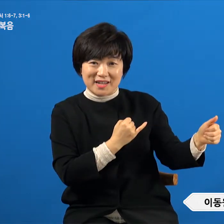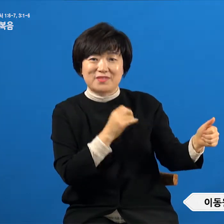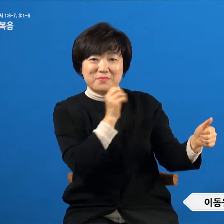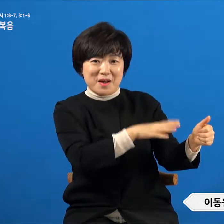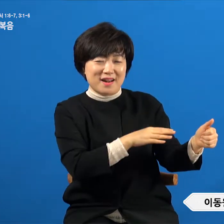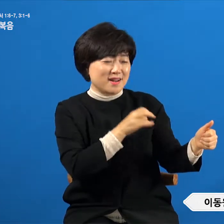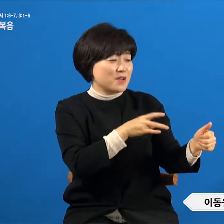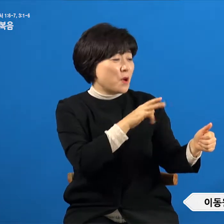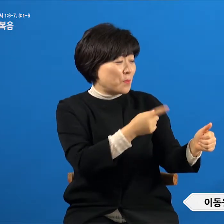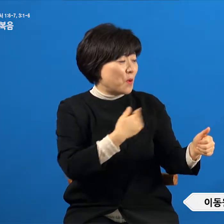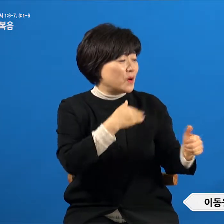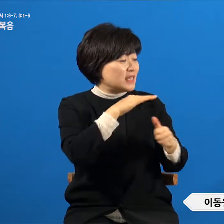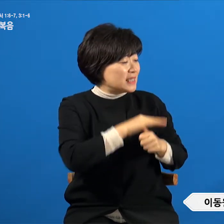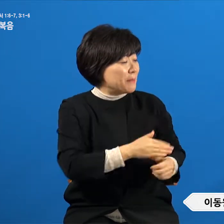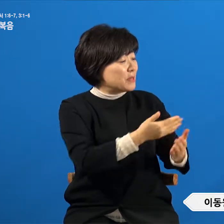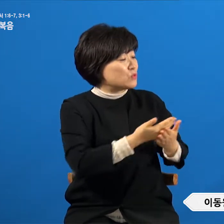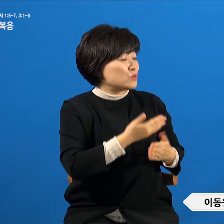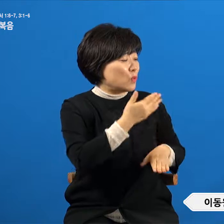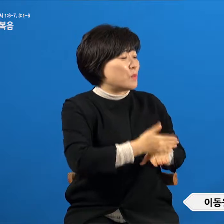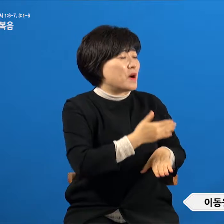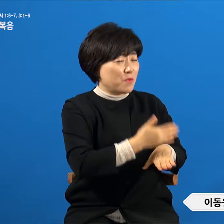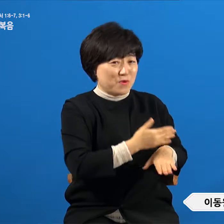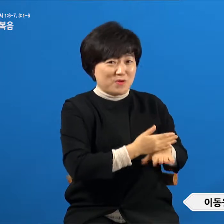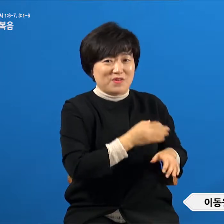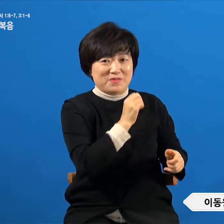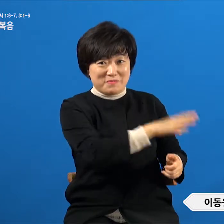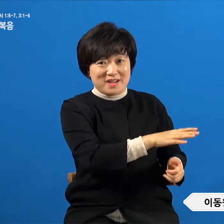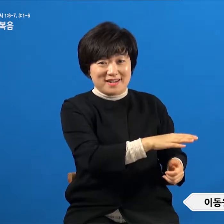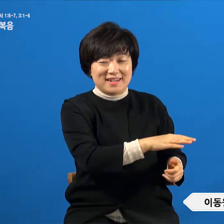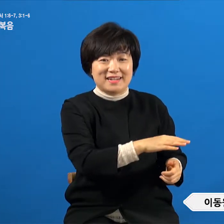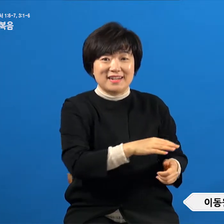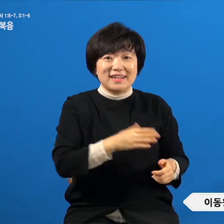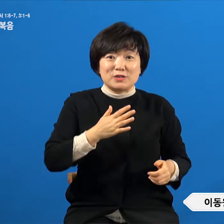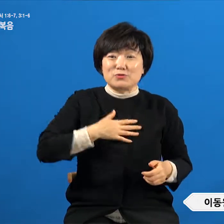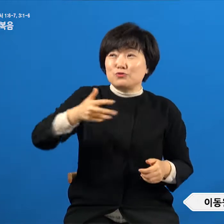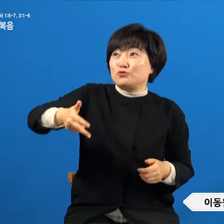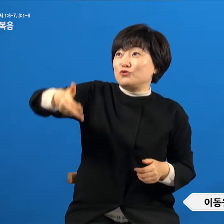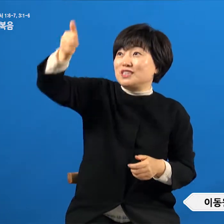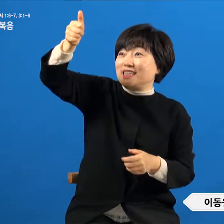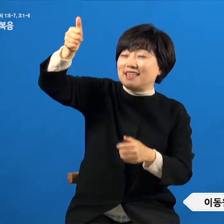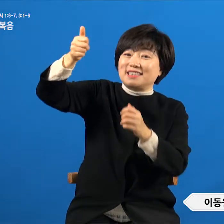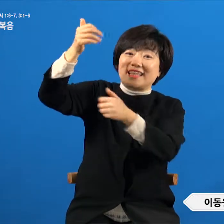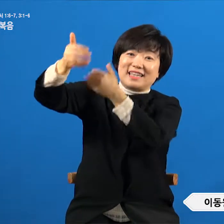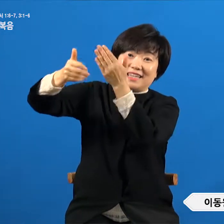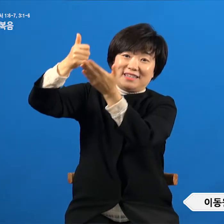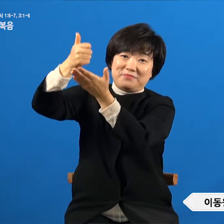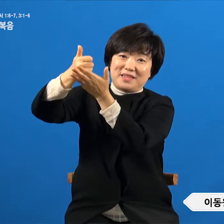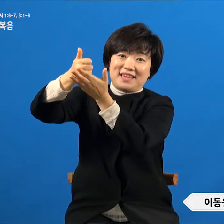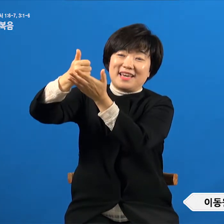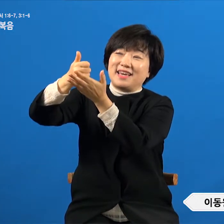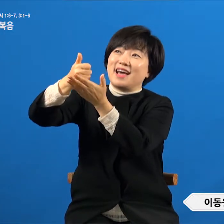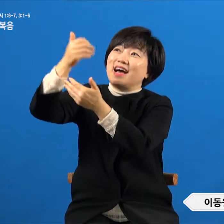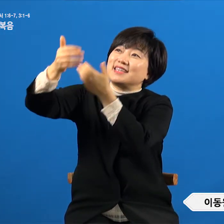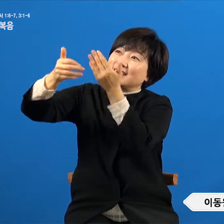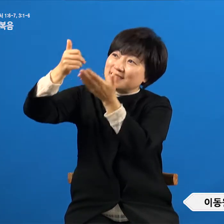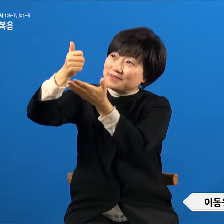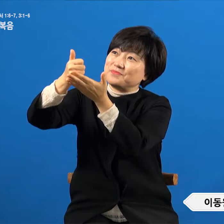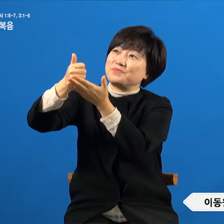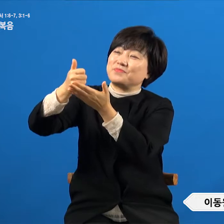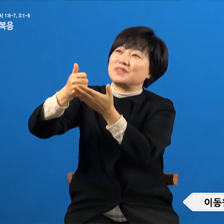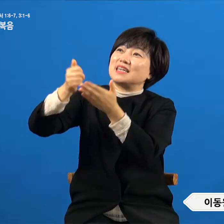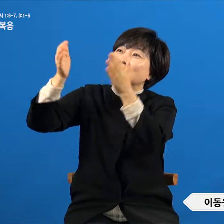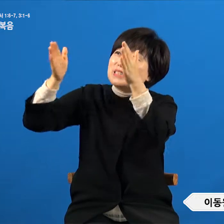될 것입니다. 여보, 참아주어서 고마웠어요. 그리고 우리의 주인 되신 하나님 앞에 이런 고백을 하게 될 것입니다.